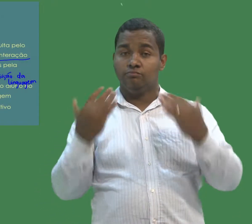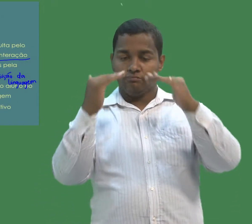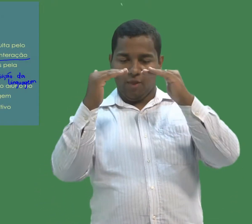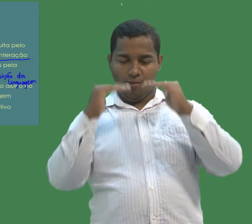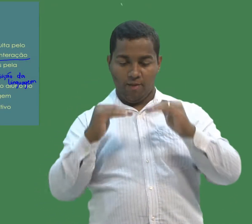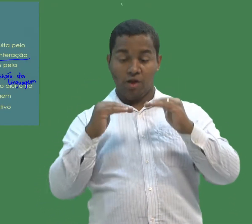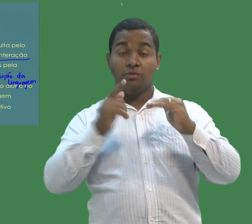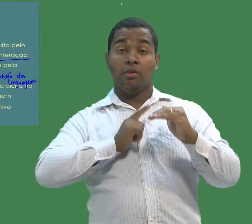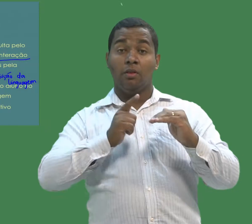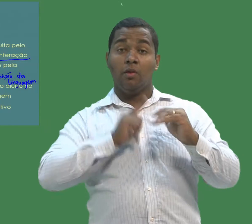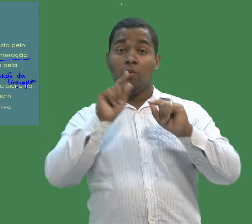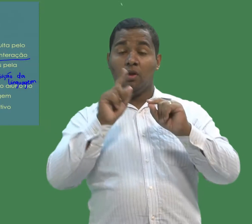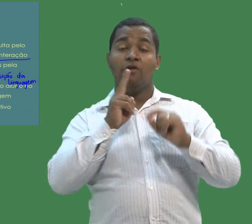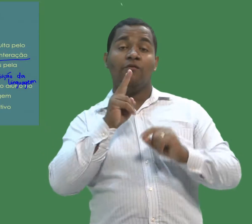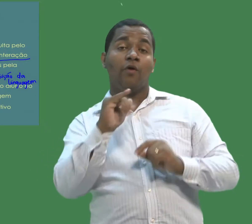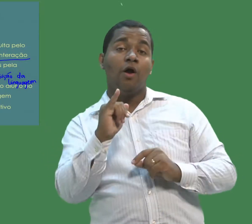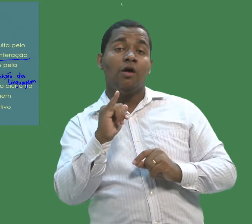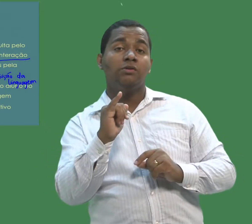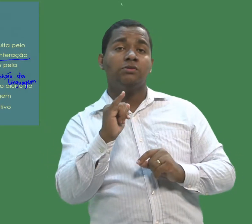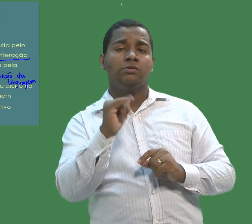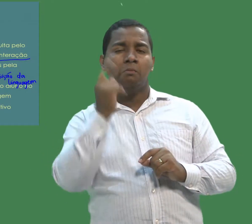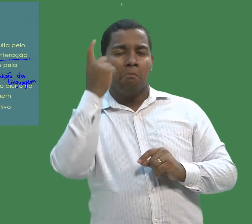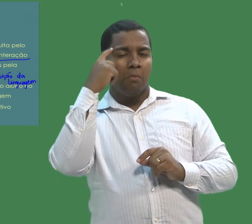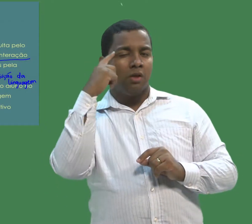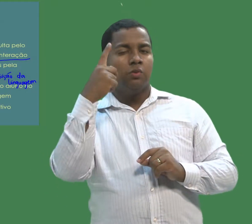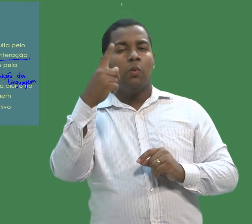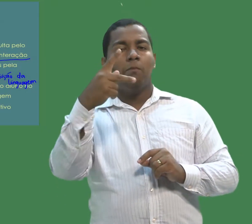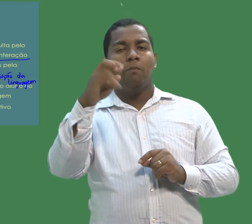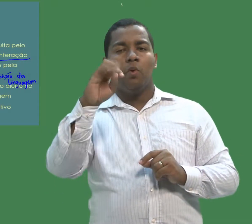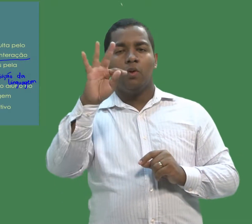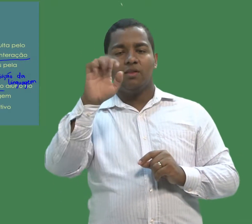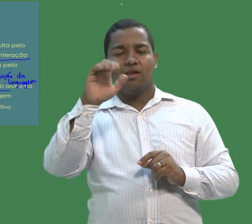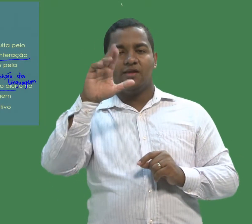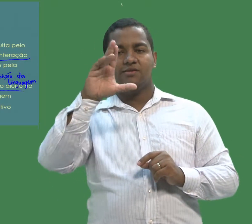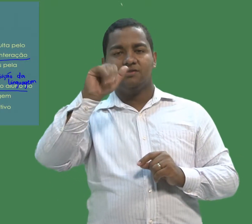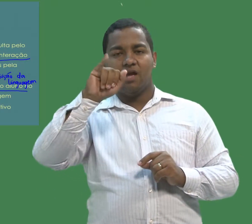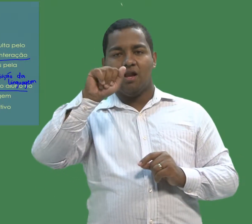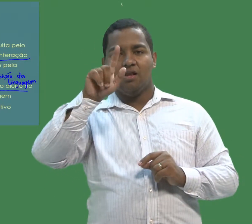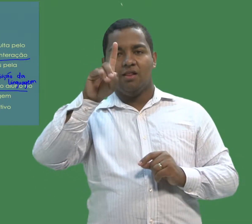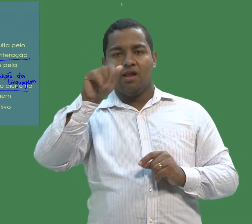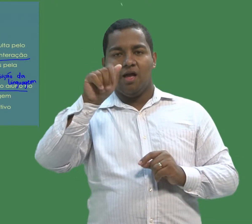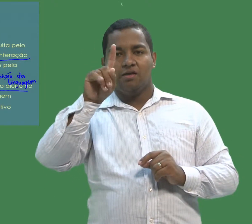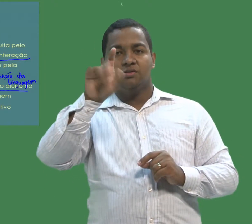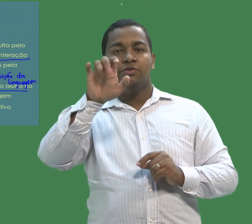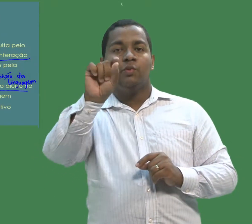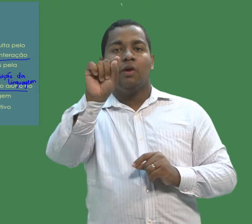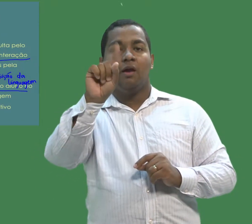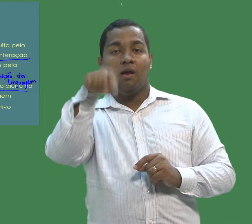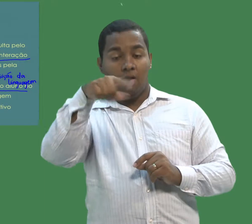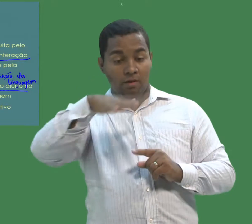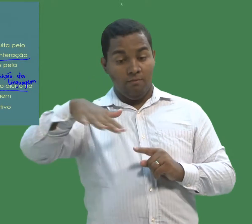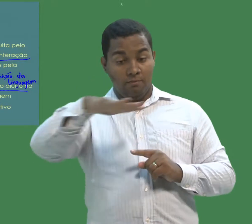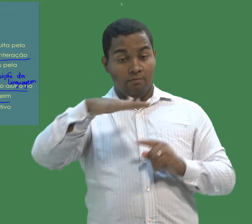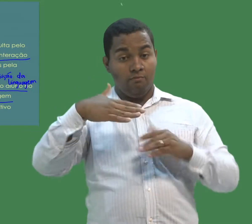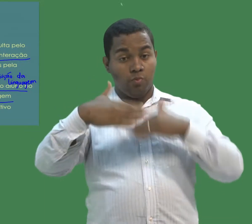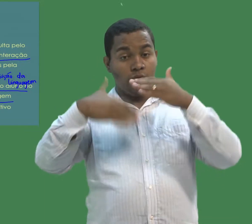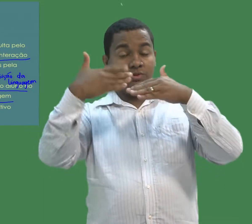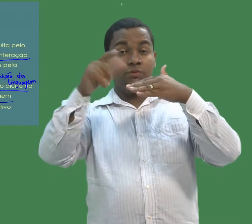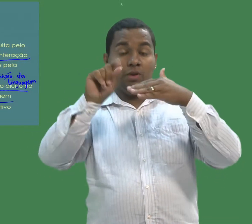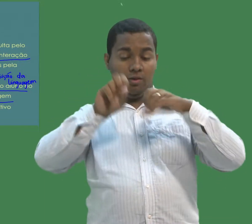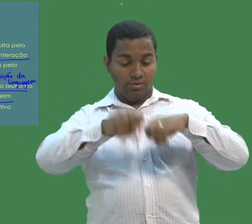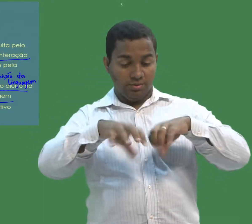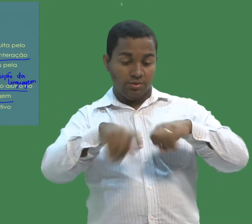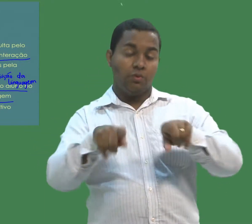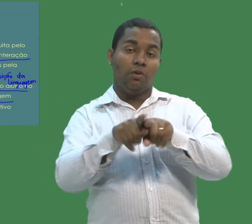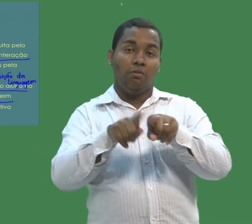Mais abaixo teremos também que o Vygotsky considera a potencialidade do aluno no processo de ensino e aprendizagem, ou